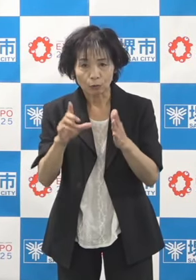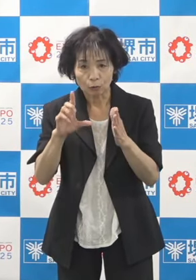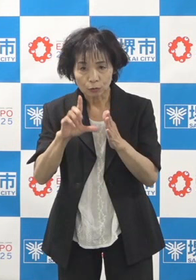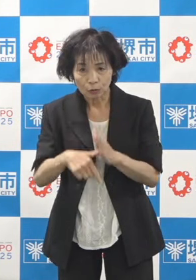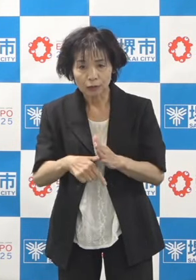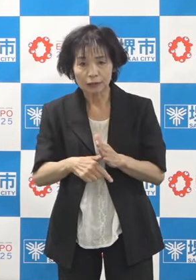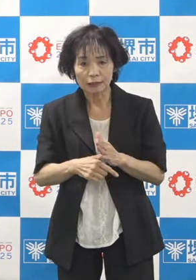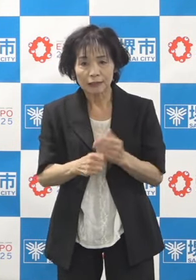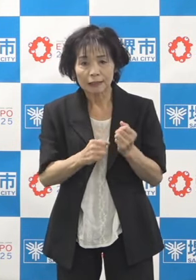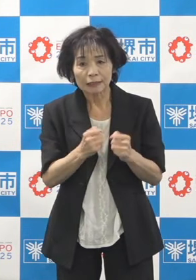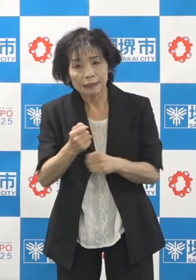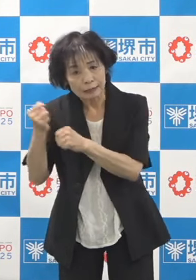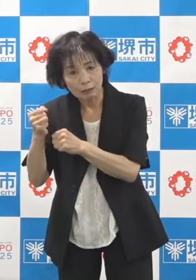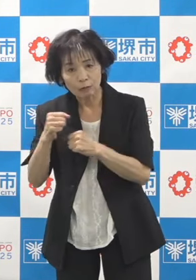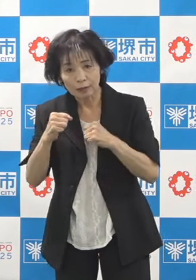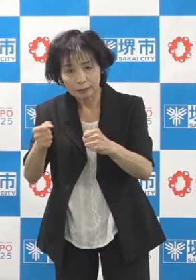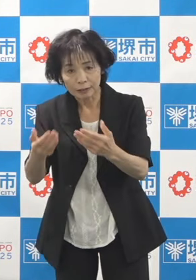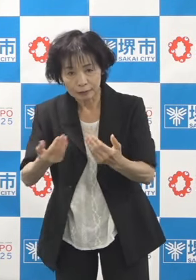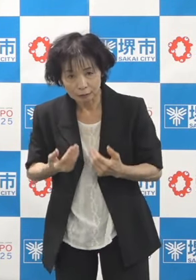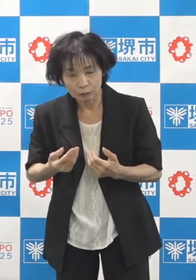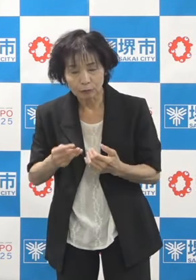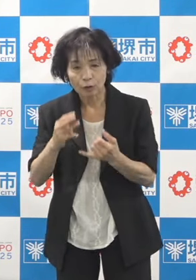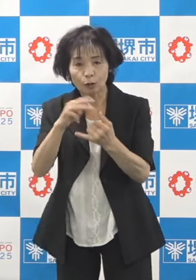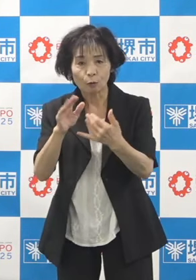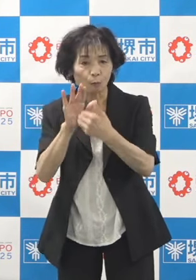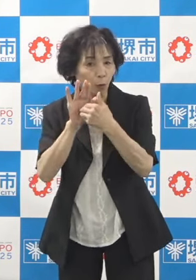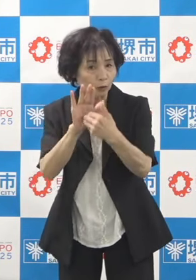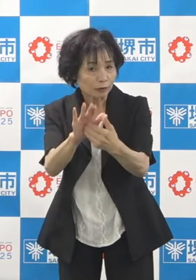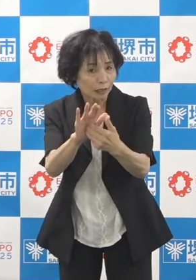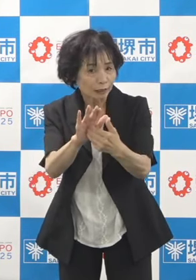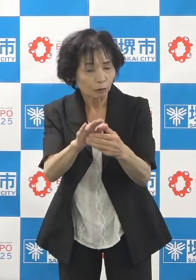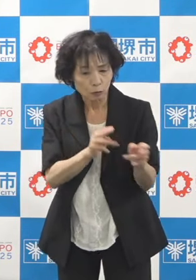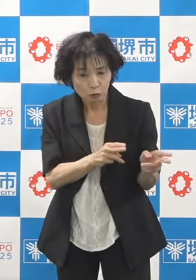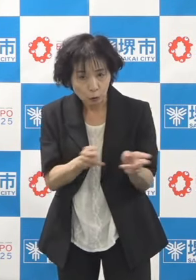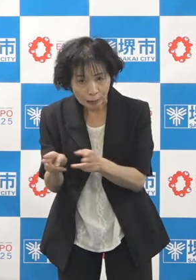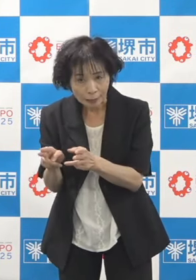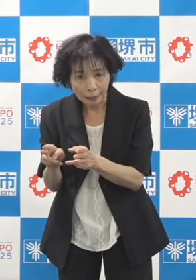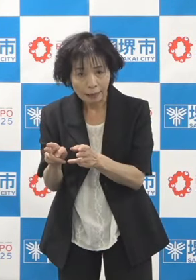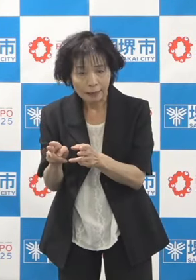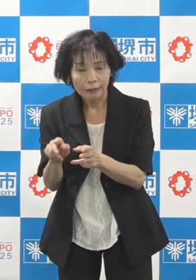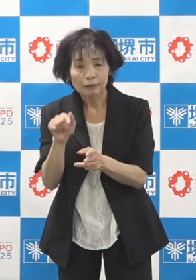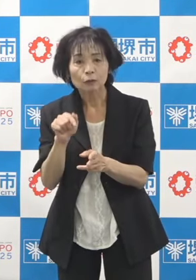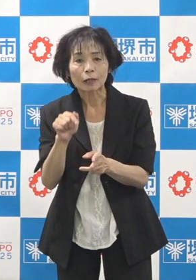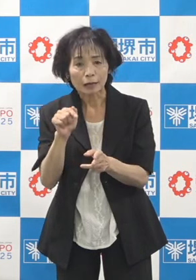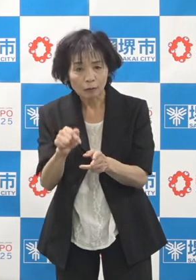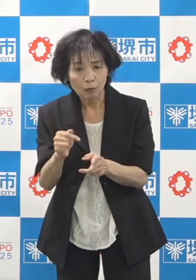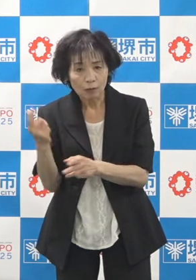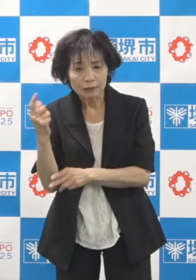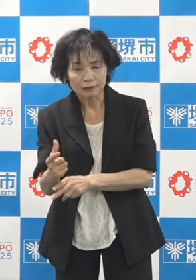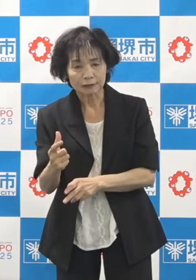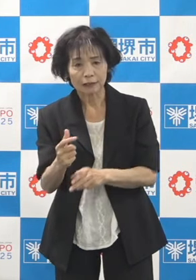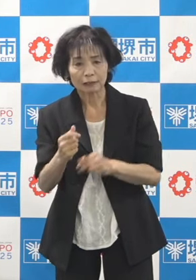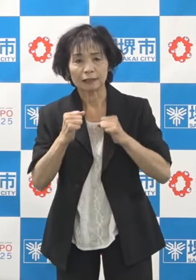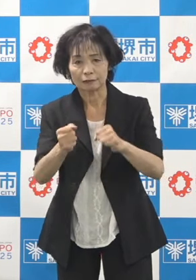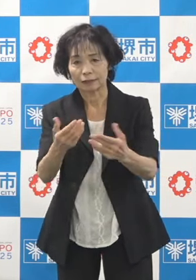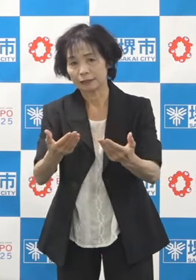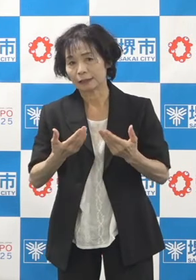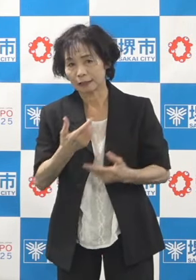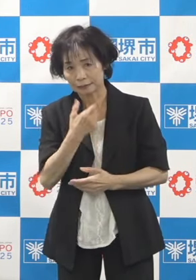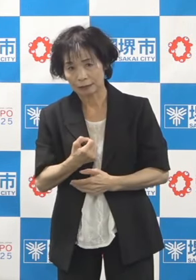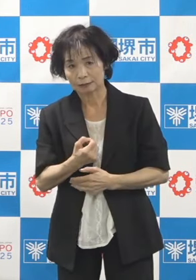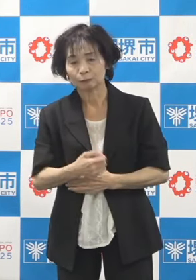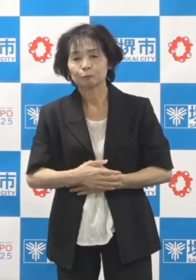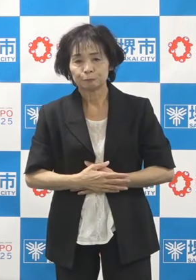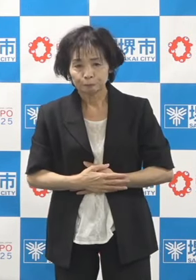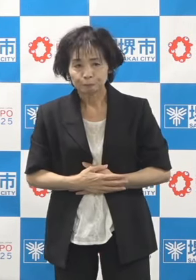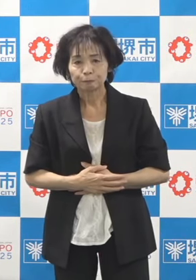をしていただく、もしくは防災に対する備えを、災害に対する備えをしっかりしていただきたいと思っています